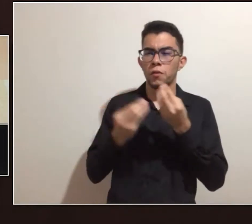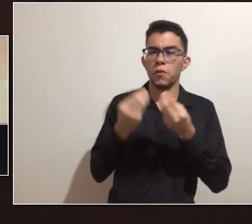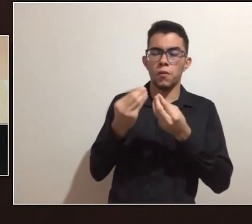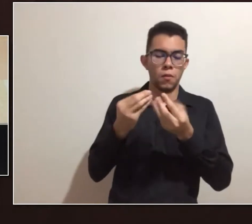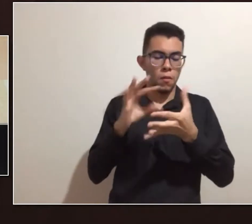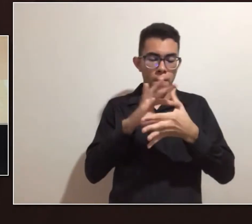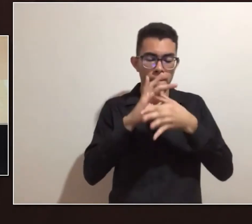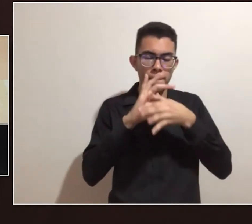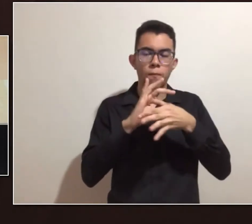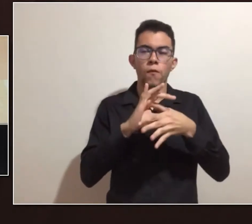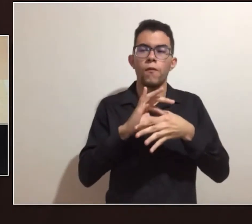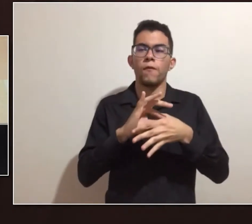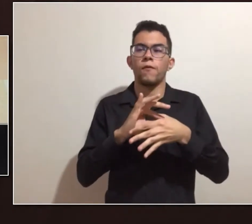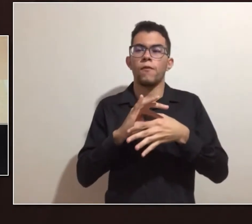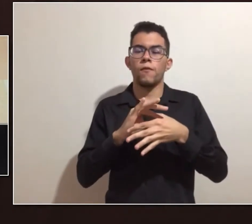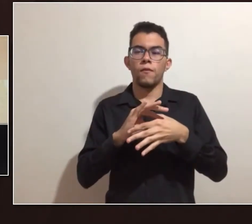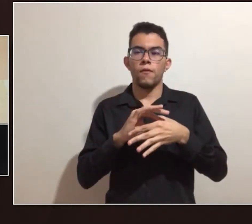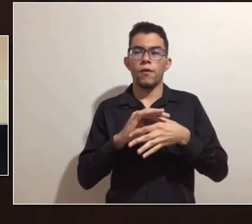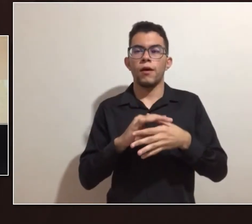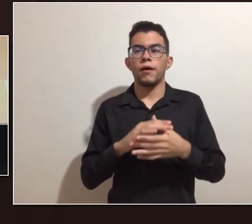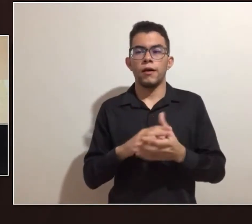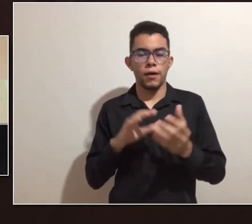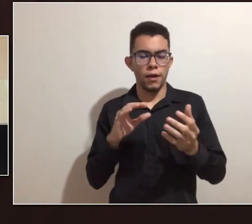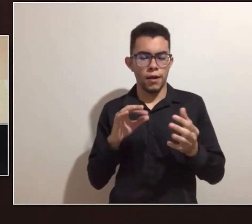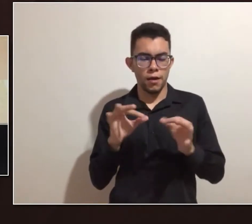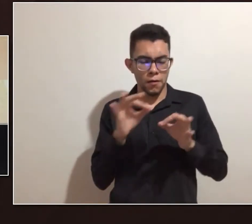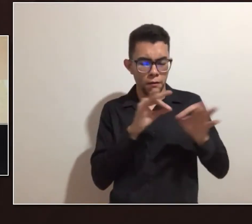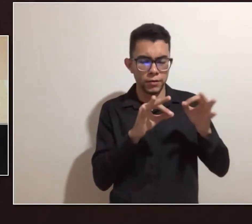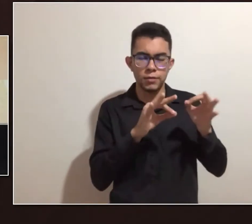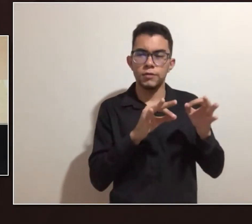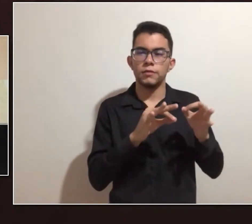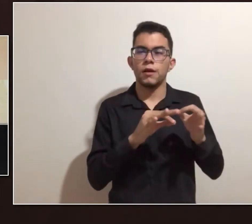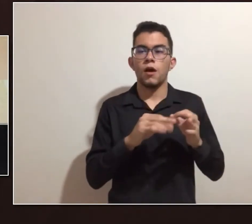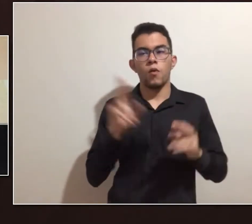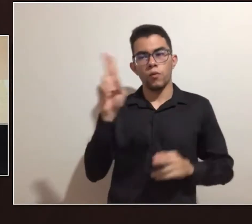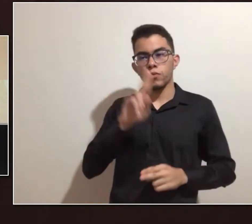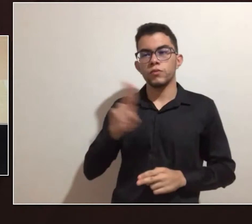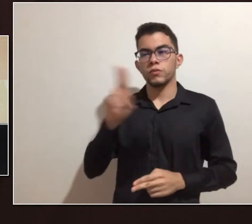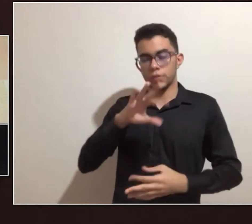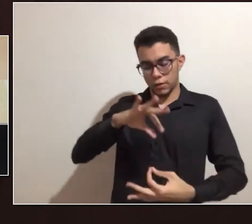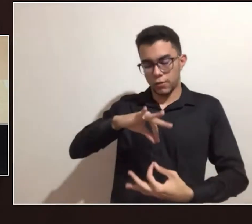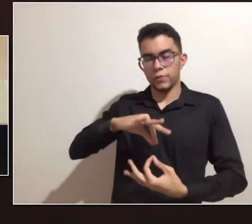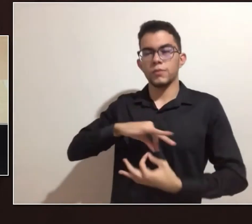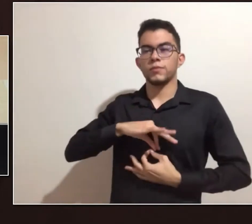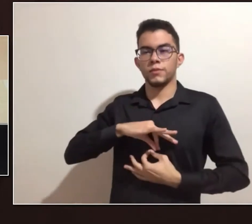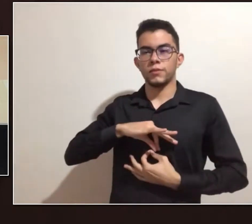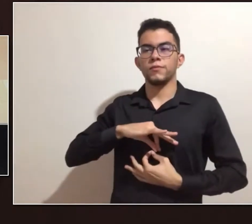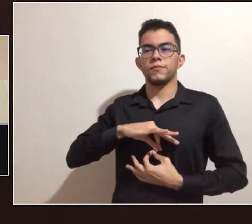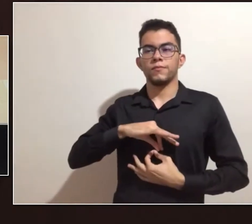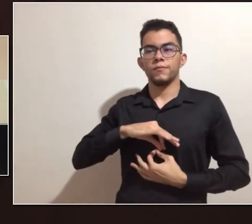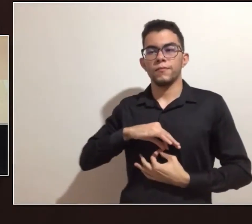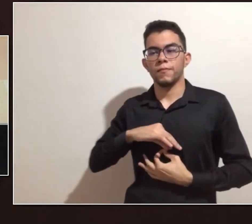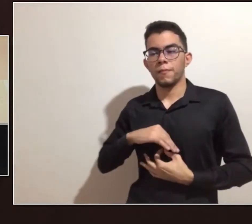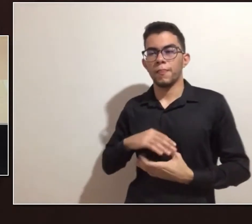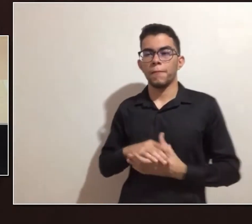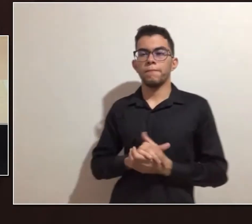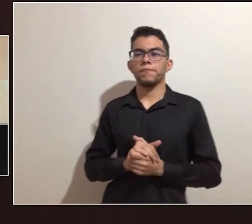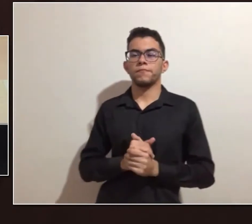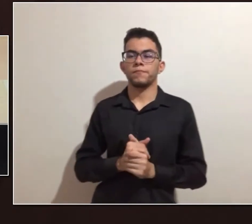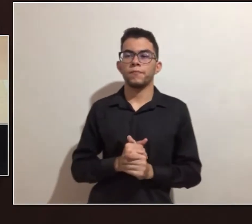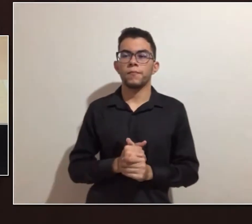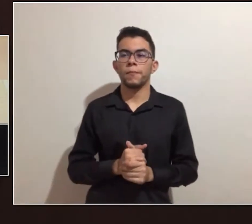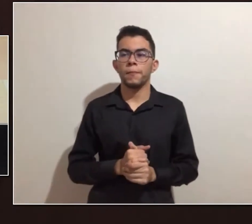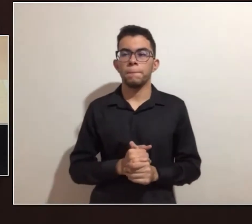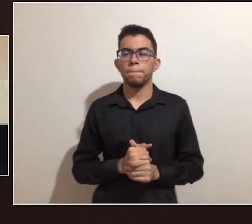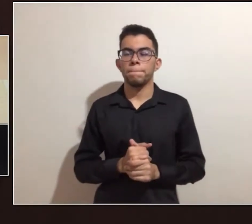fazer? Graças a Deus, irmãos, na morte de Cristo. E esse elemento da morte de Cristo, representado pela